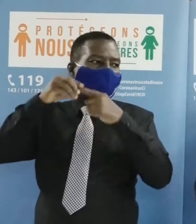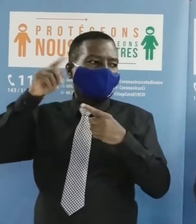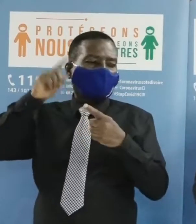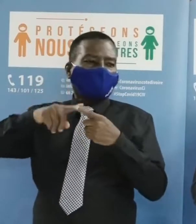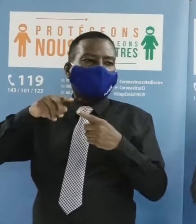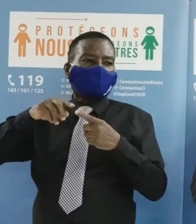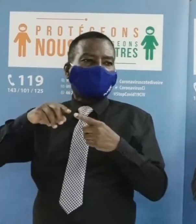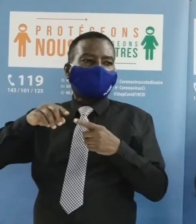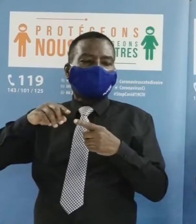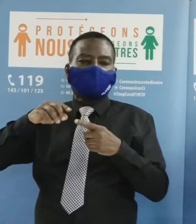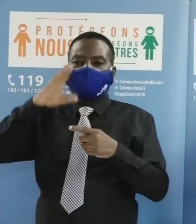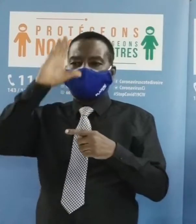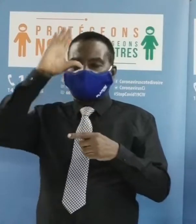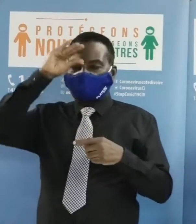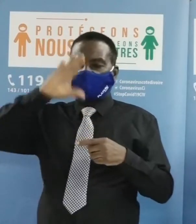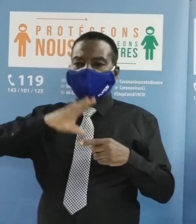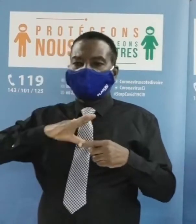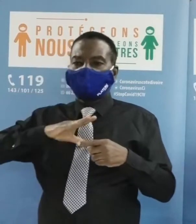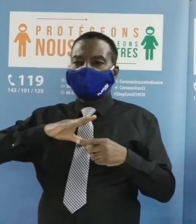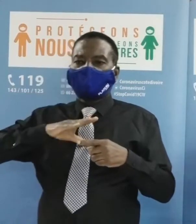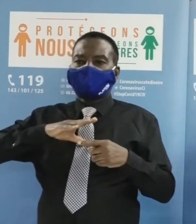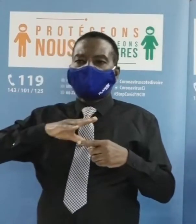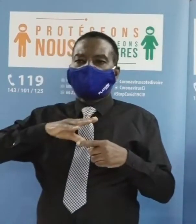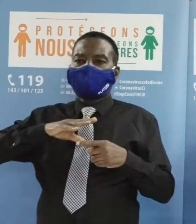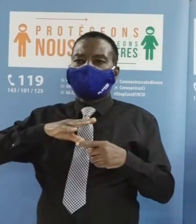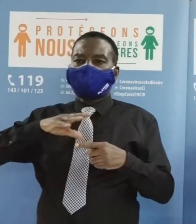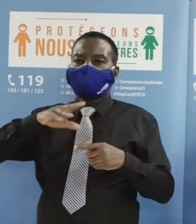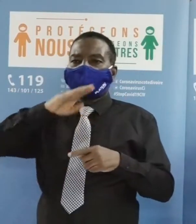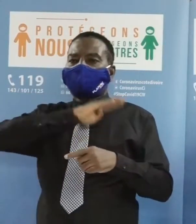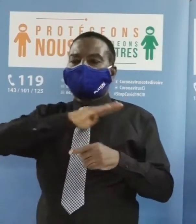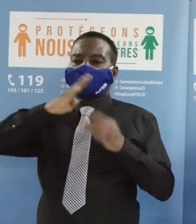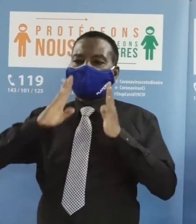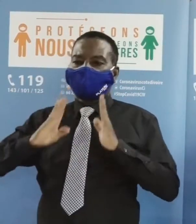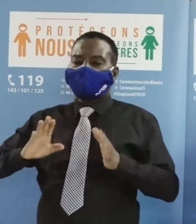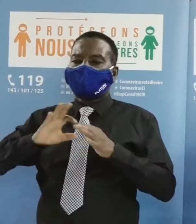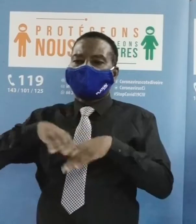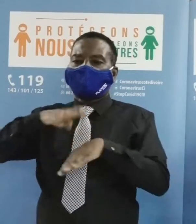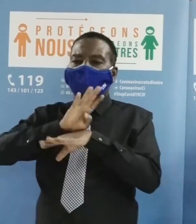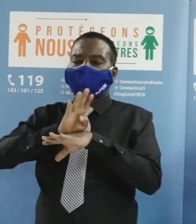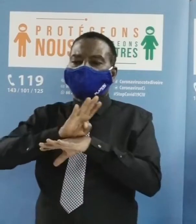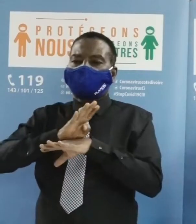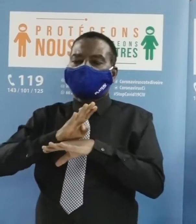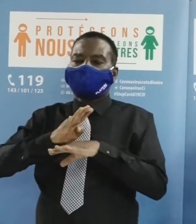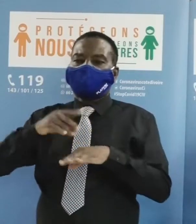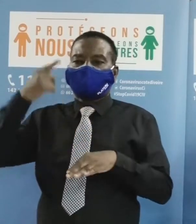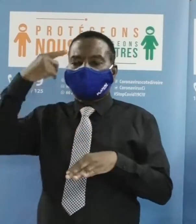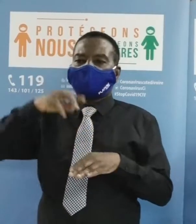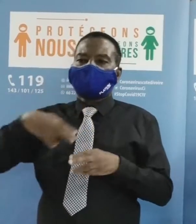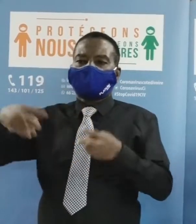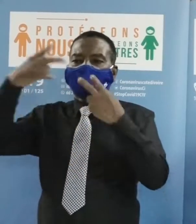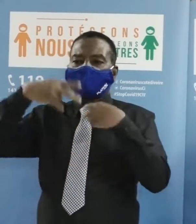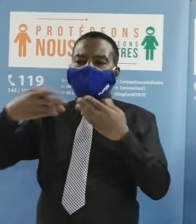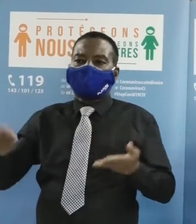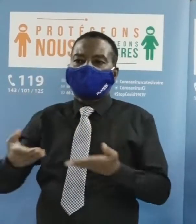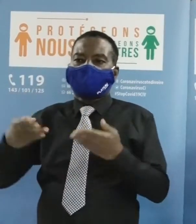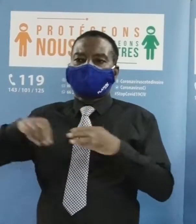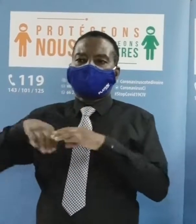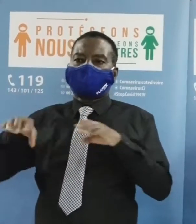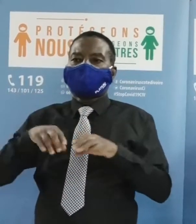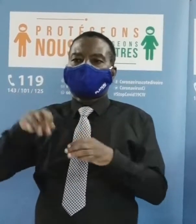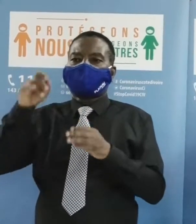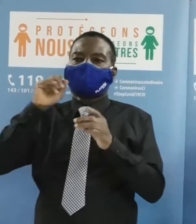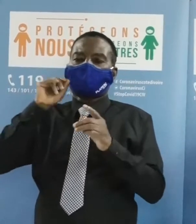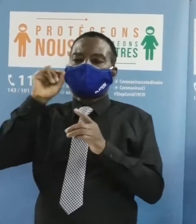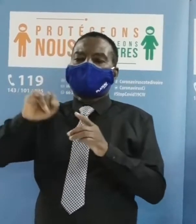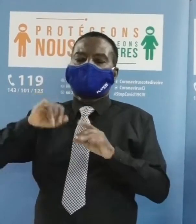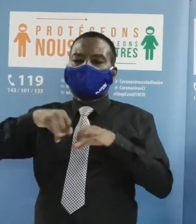appuyé à monsieur nicolas djibo maire de la commune de bouaké pour être venu ici nous faire le point